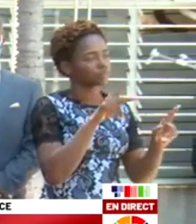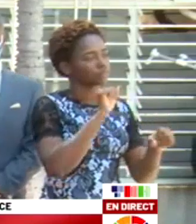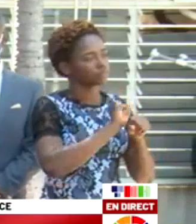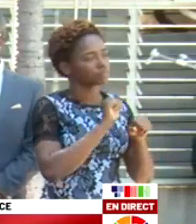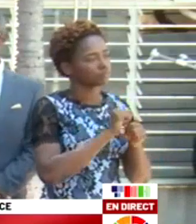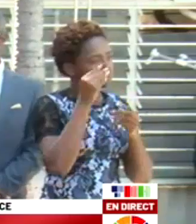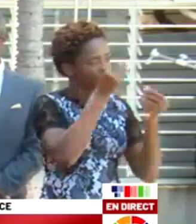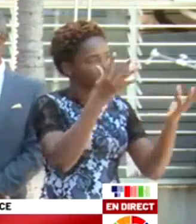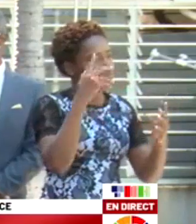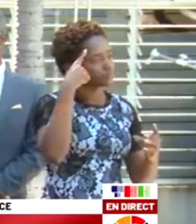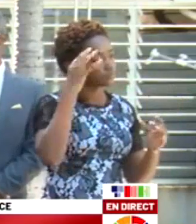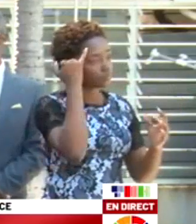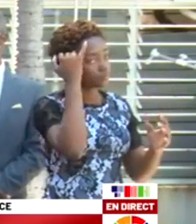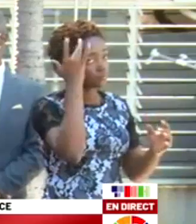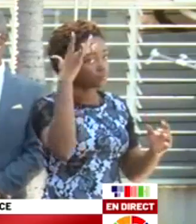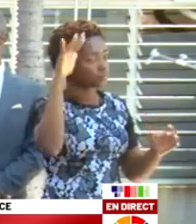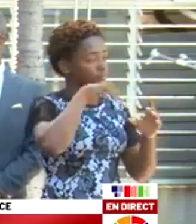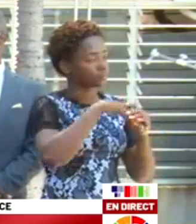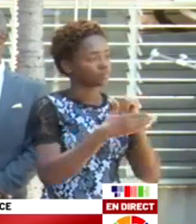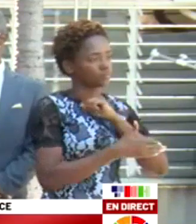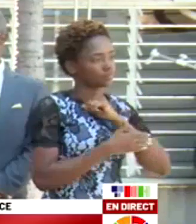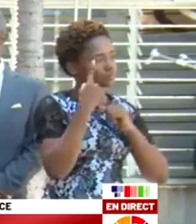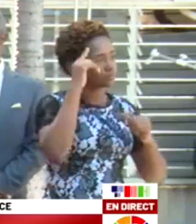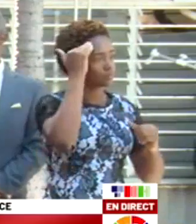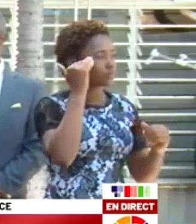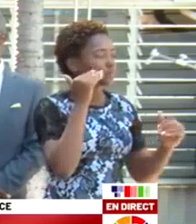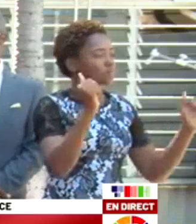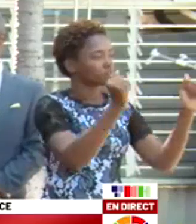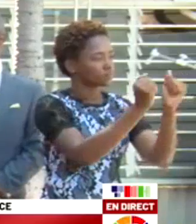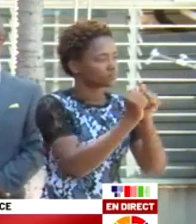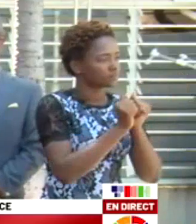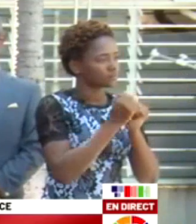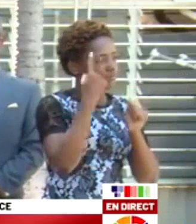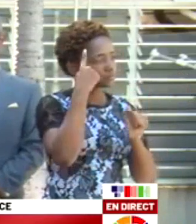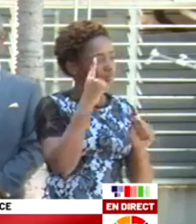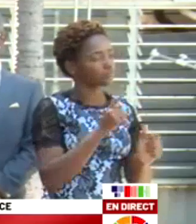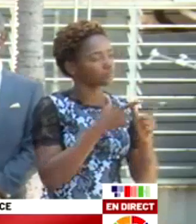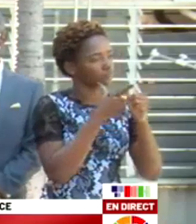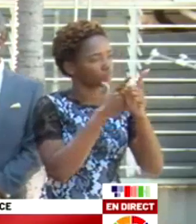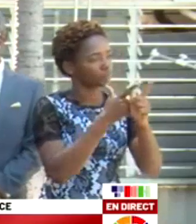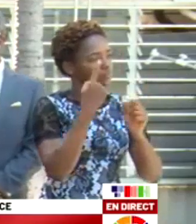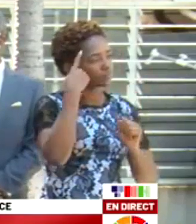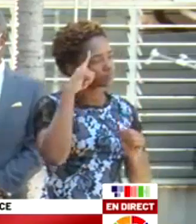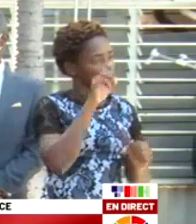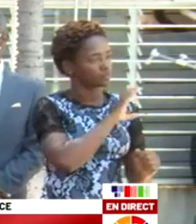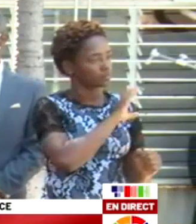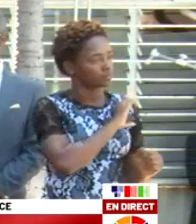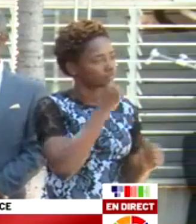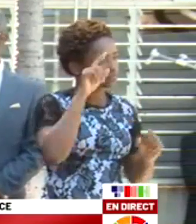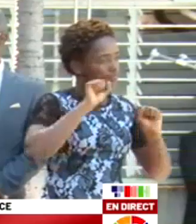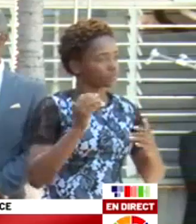et d'intelligence dans le pays. Pour nous mettre tête ensemble, sous leadership directeur général de la police, pour nous capables de